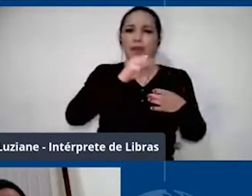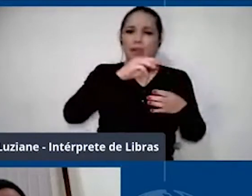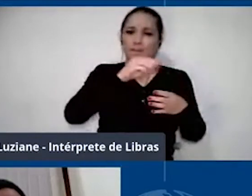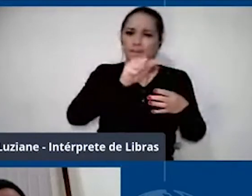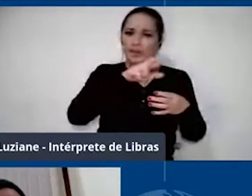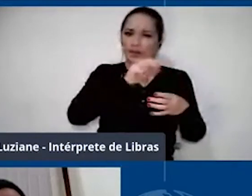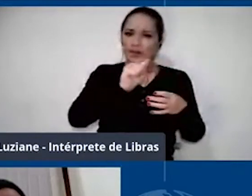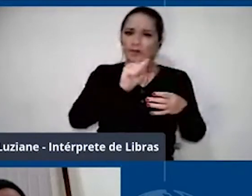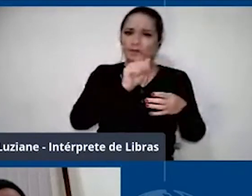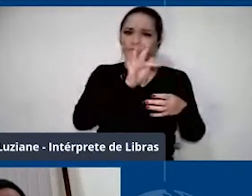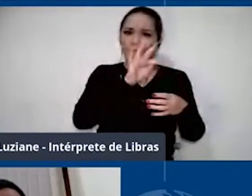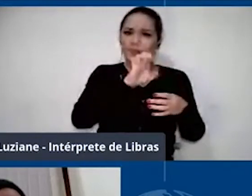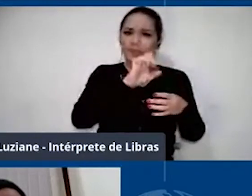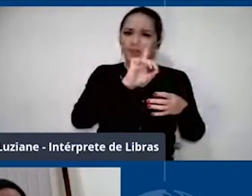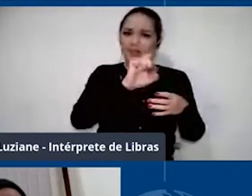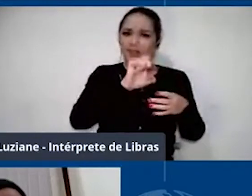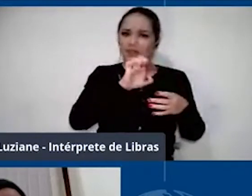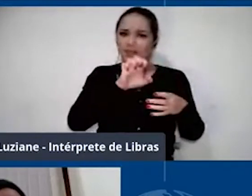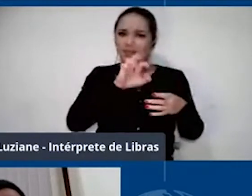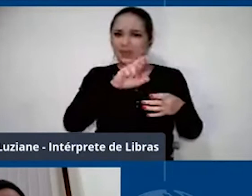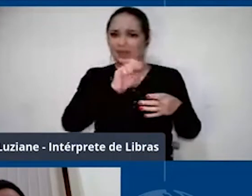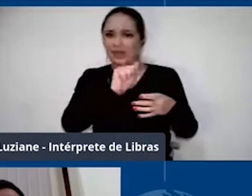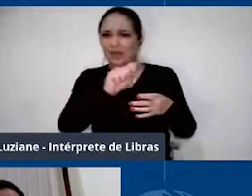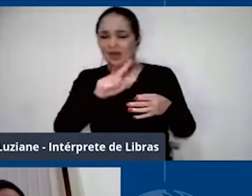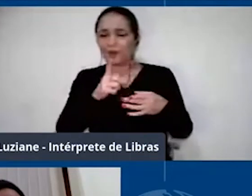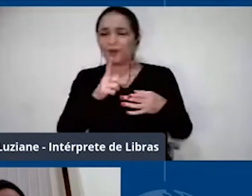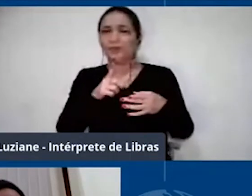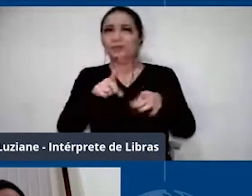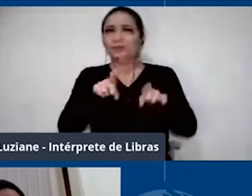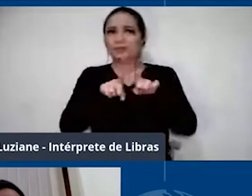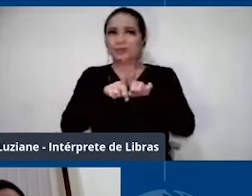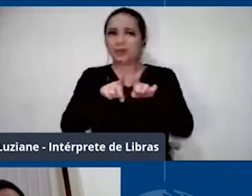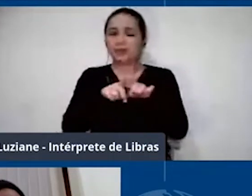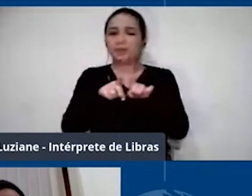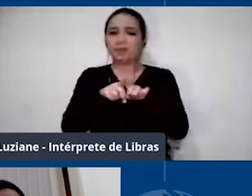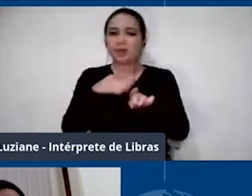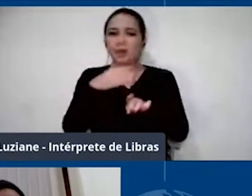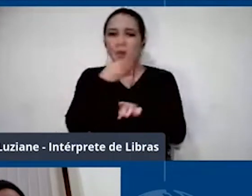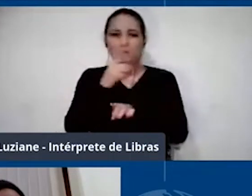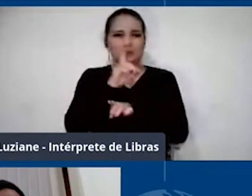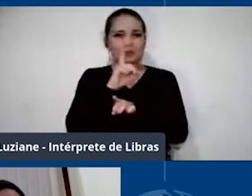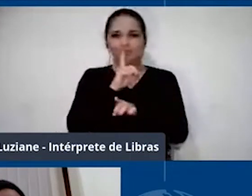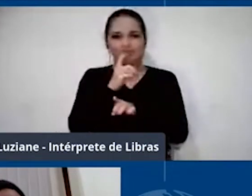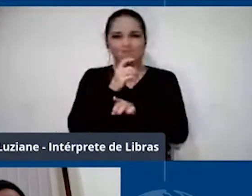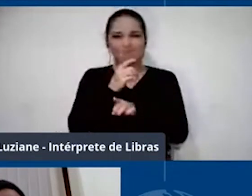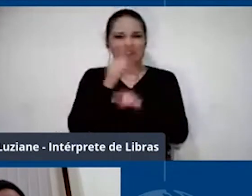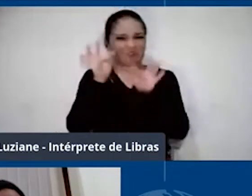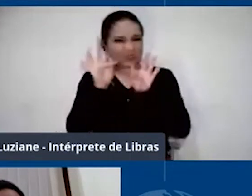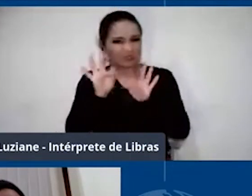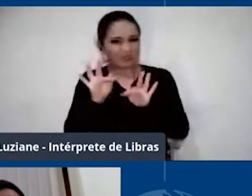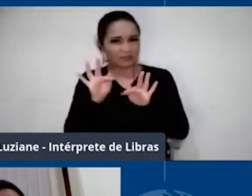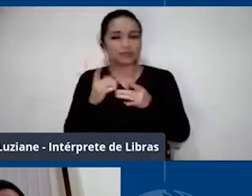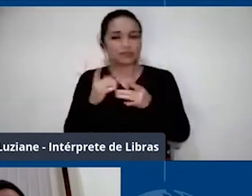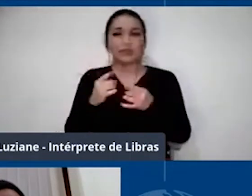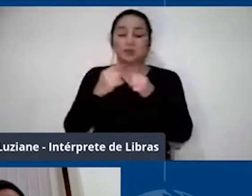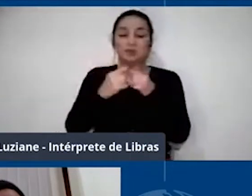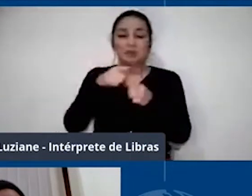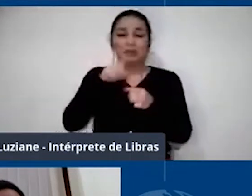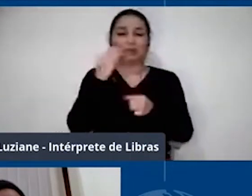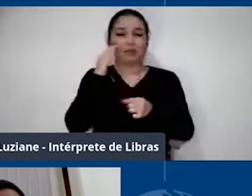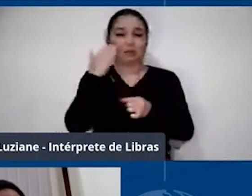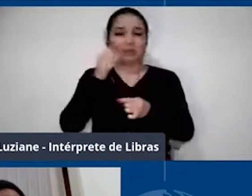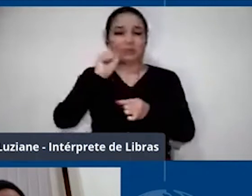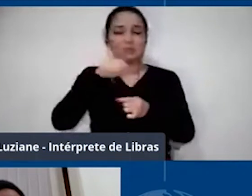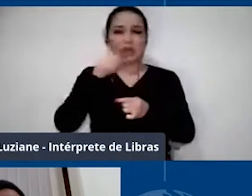O deputado relator, Aguinaldo Ribeiro, não está muito satisfeito porque ele entende que a proposta que veio